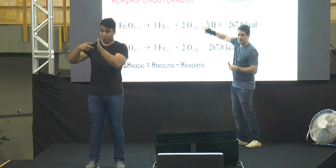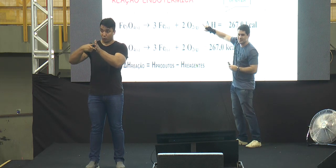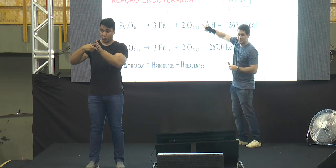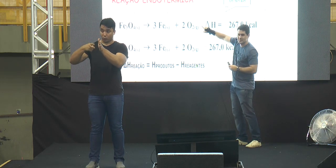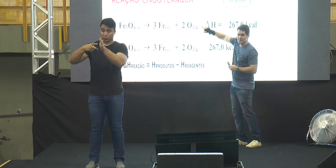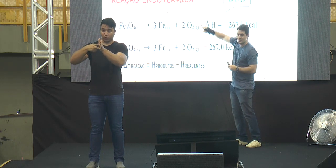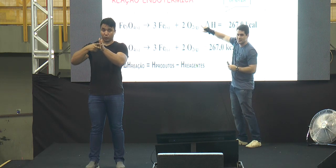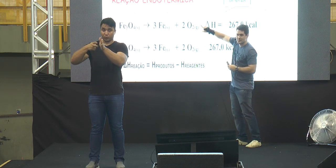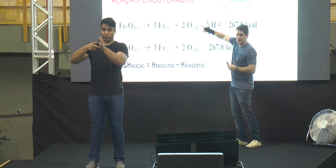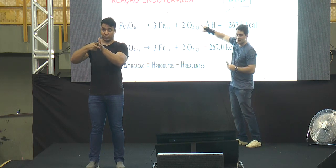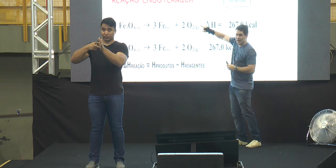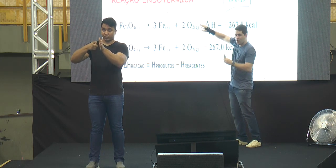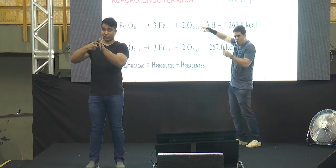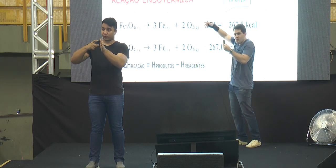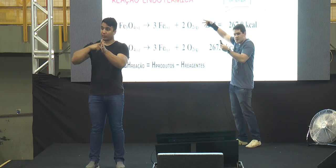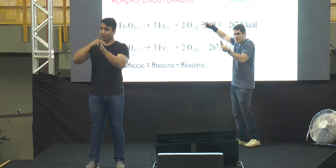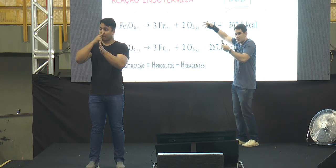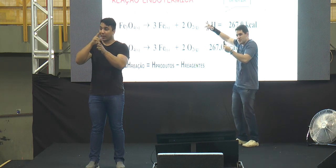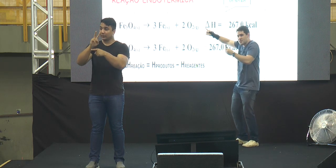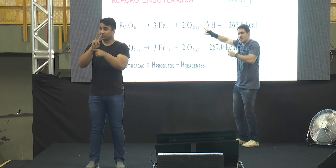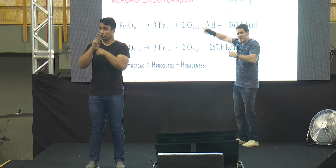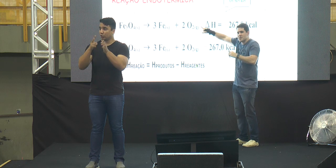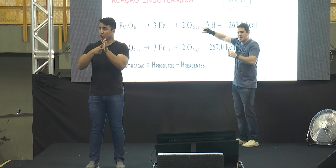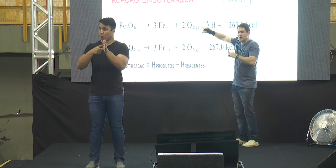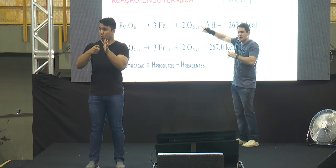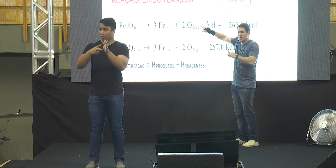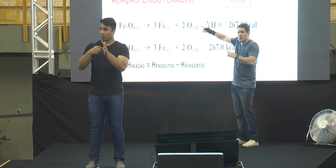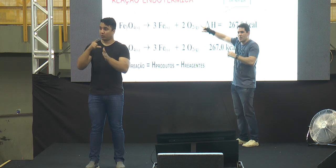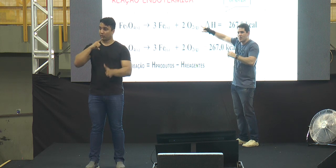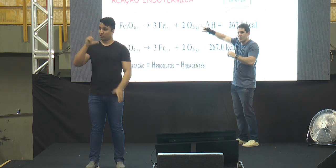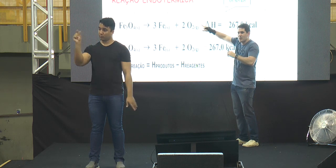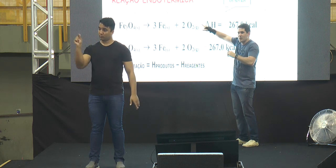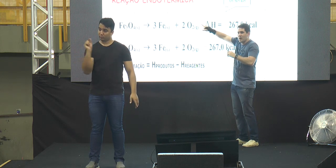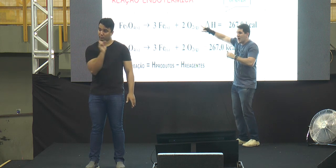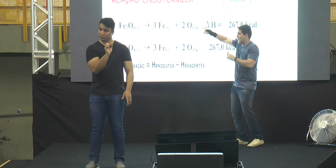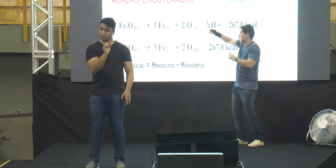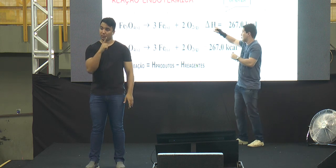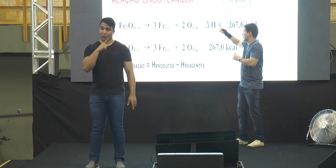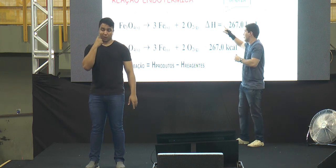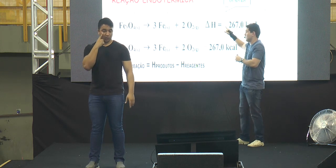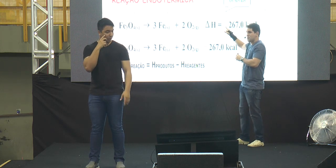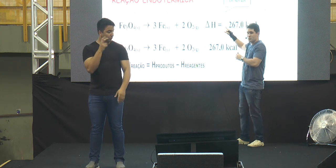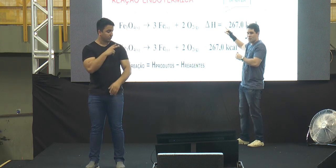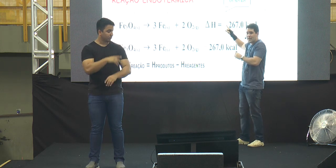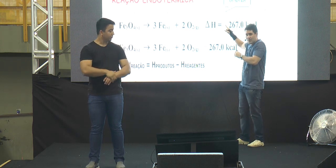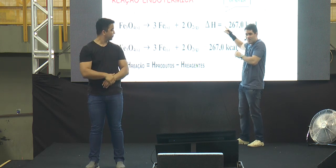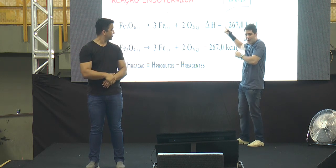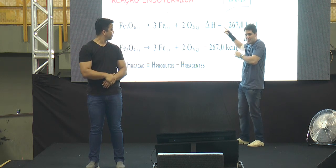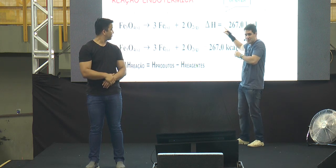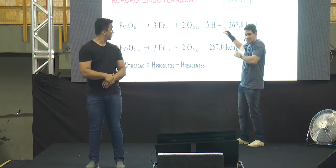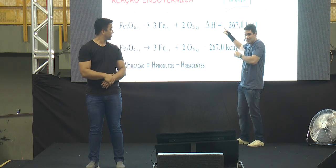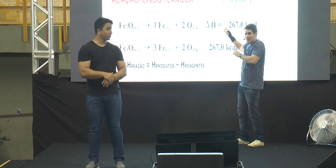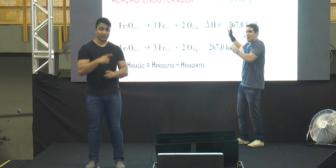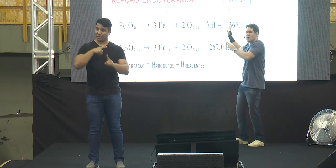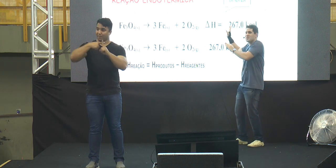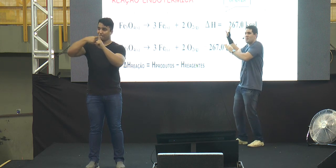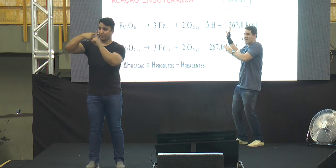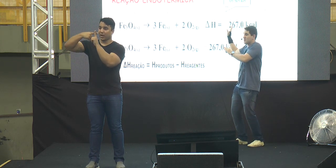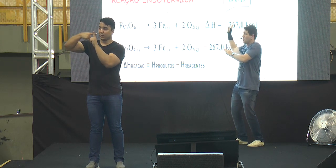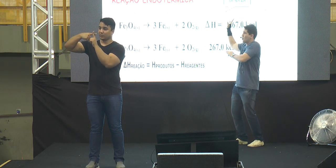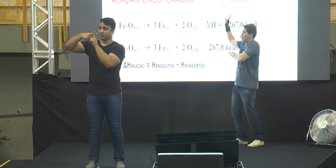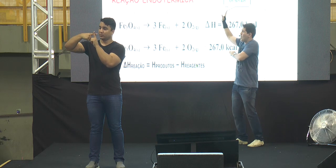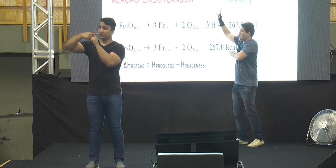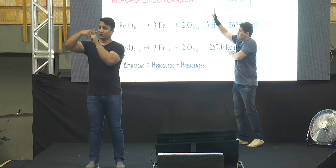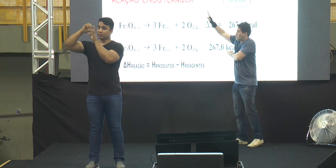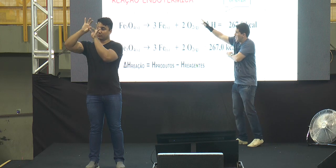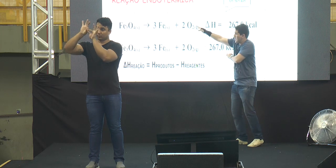meio, É como se existisse esse sinal de igual. Aqui não era menos, aqui não era mais. Quando você